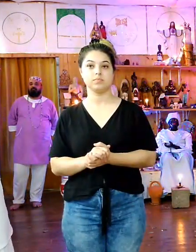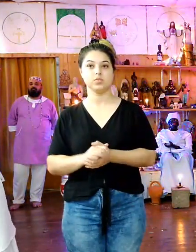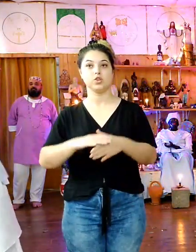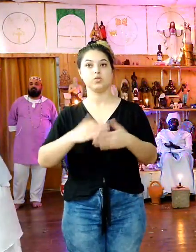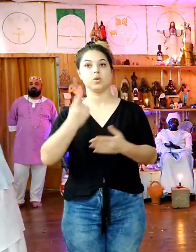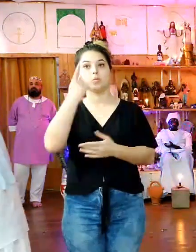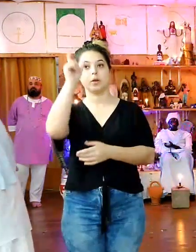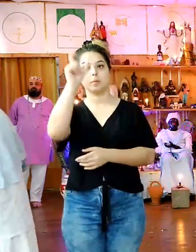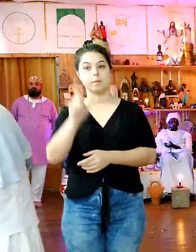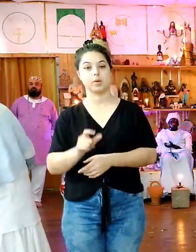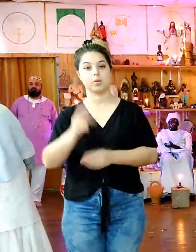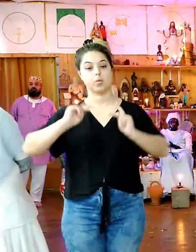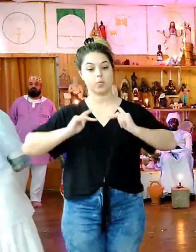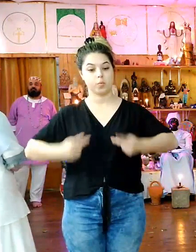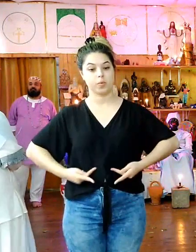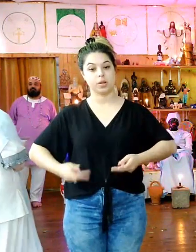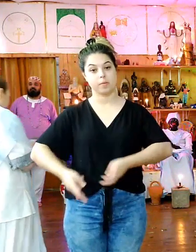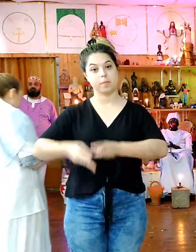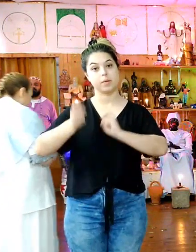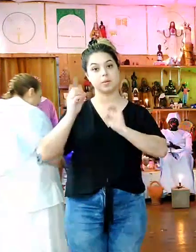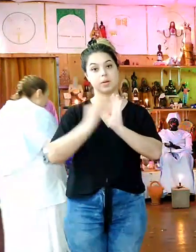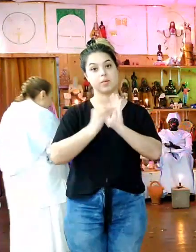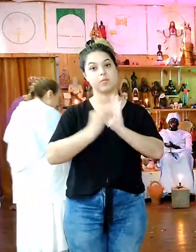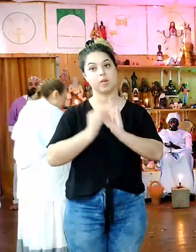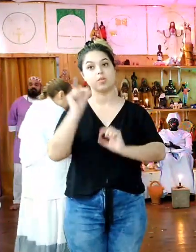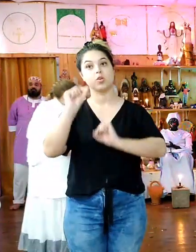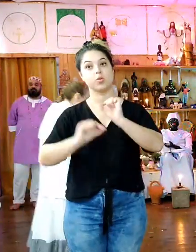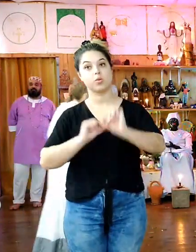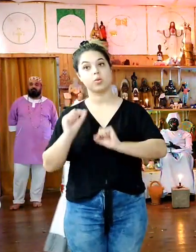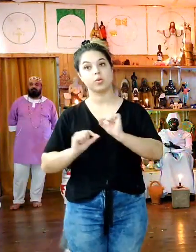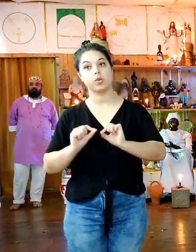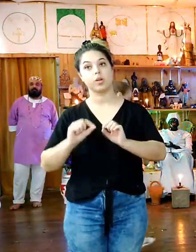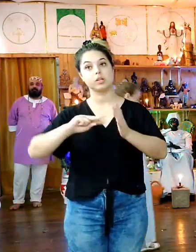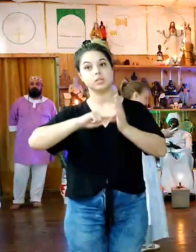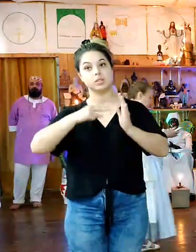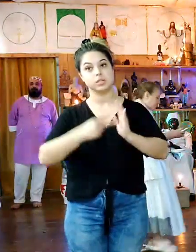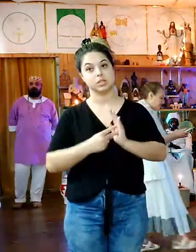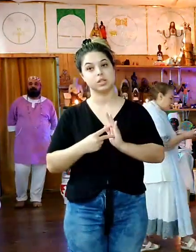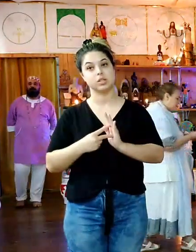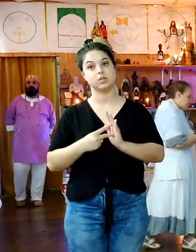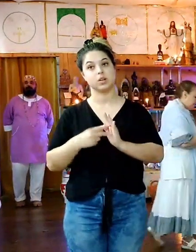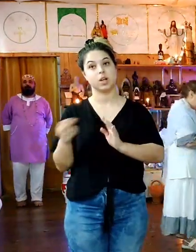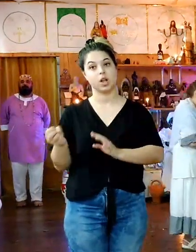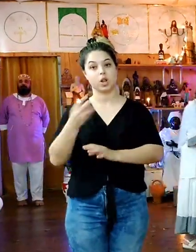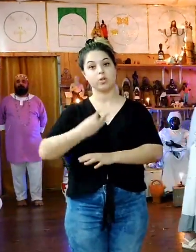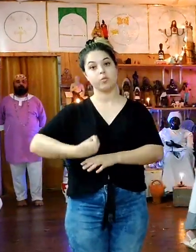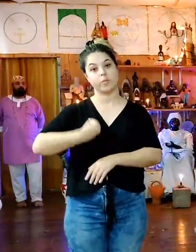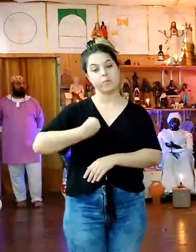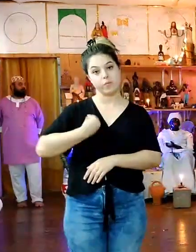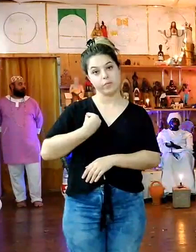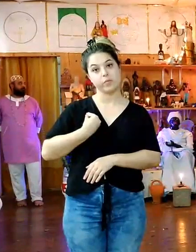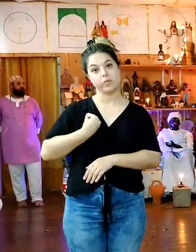Quando uma pessoa humana se dá conta que falta algo, significa que uma nova